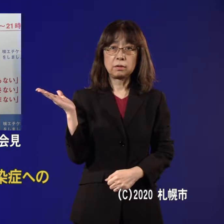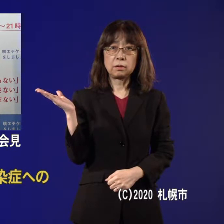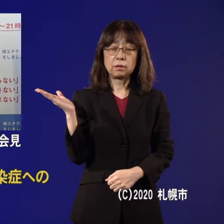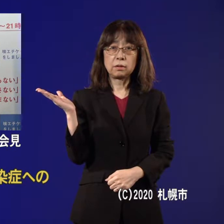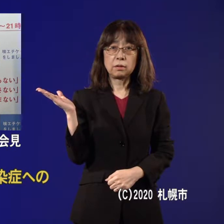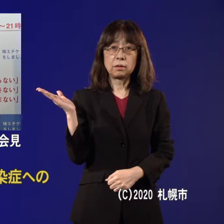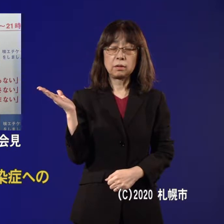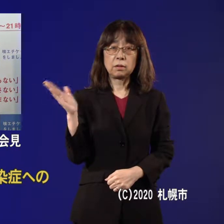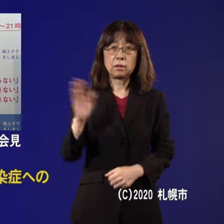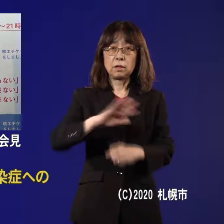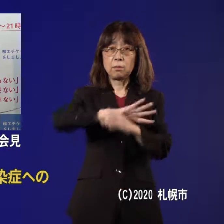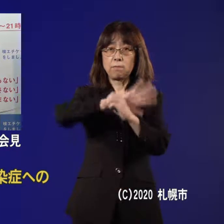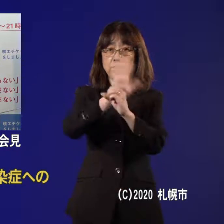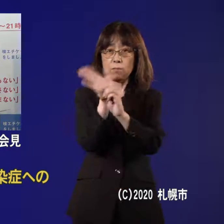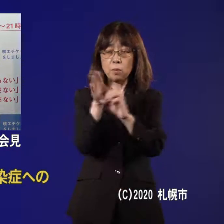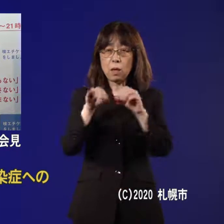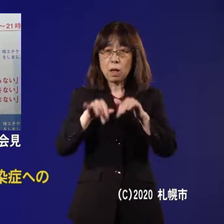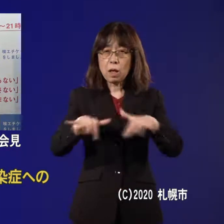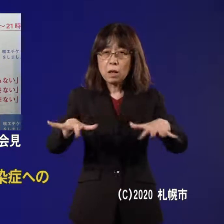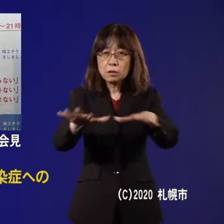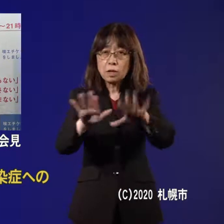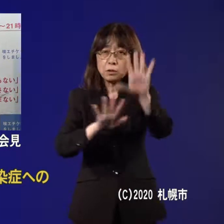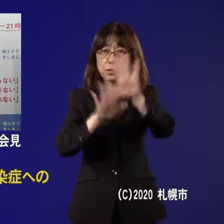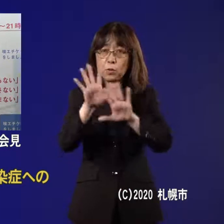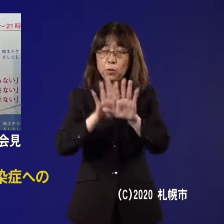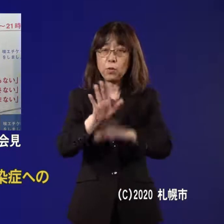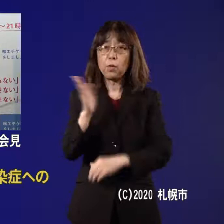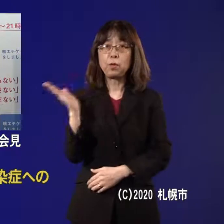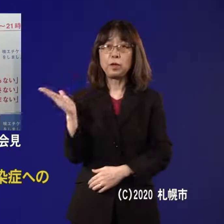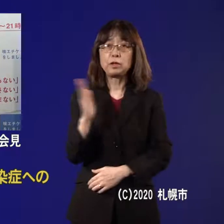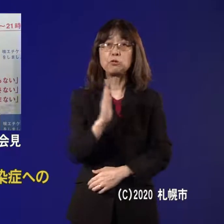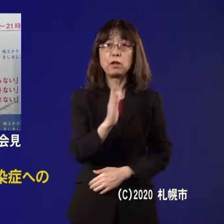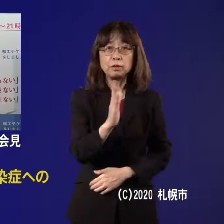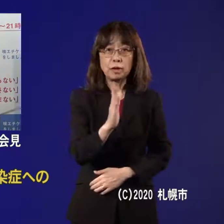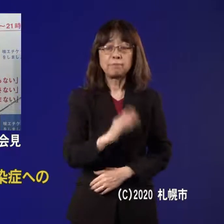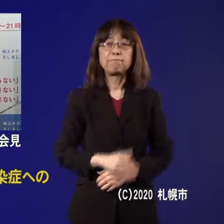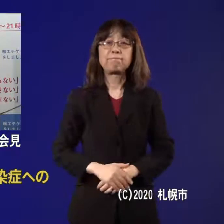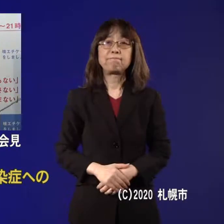感染状況をちょっと出していただけますか。はい、発生